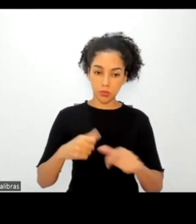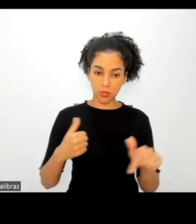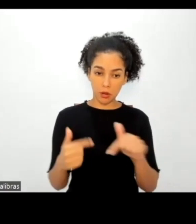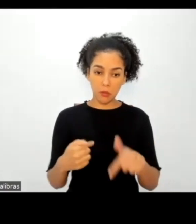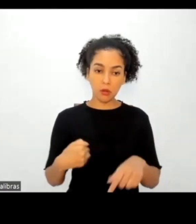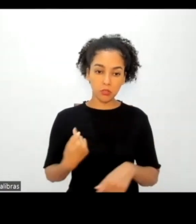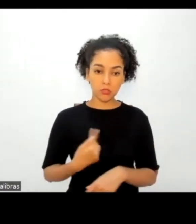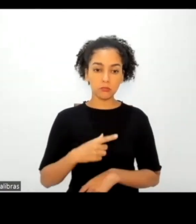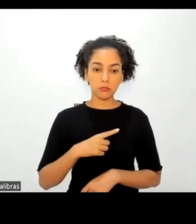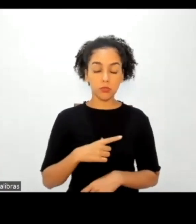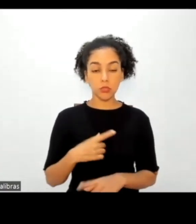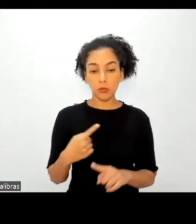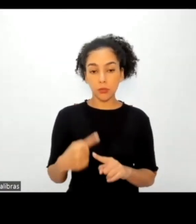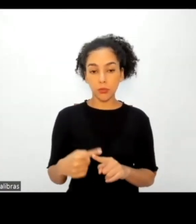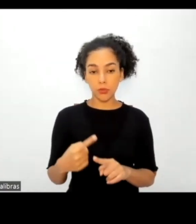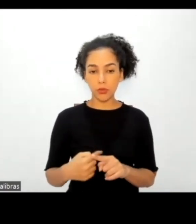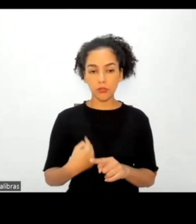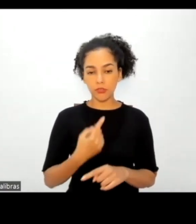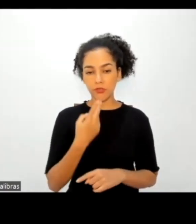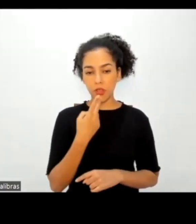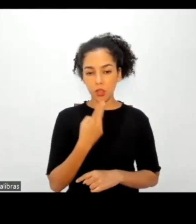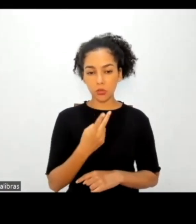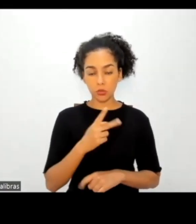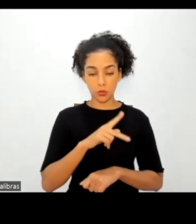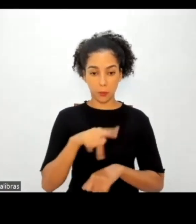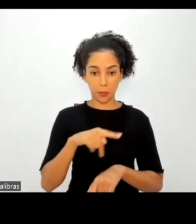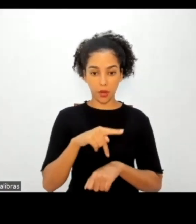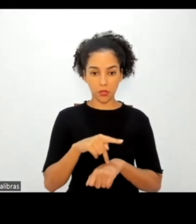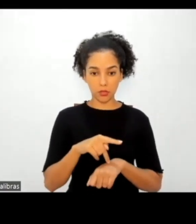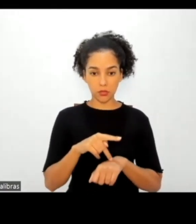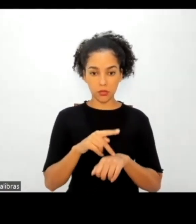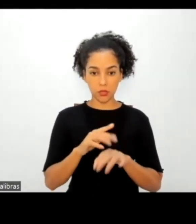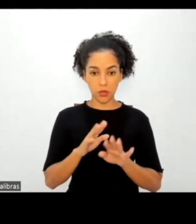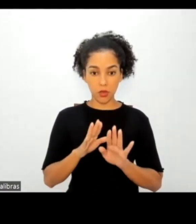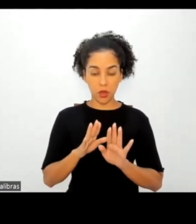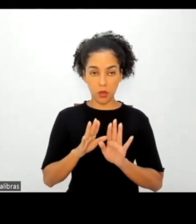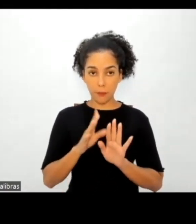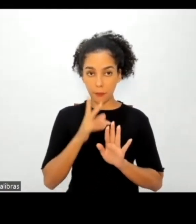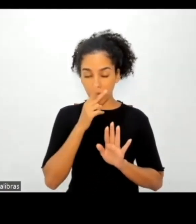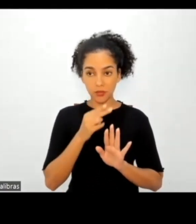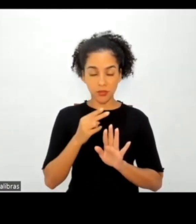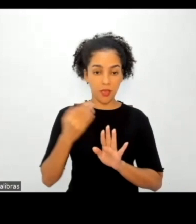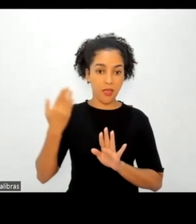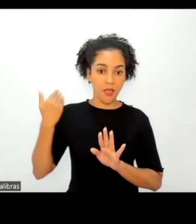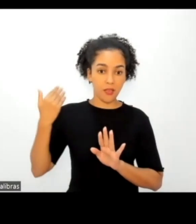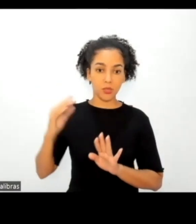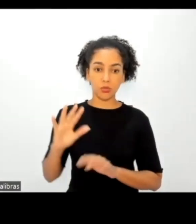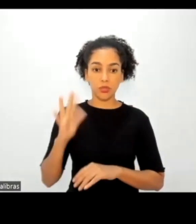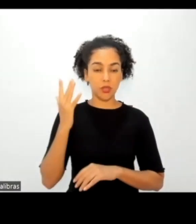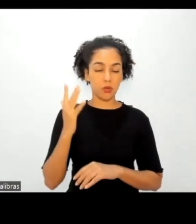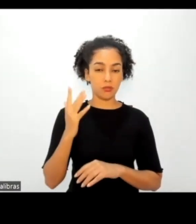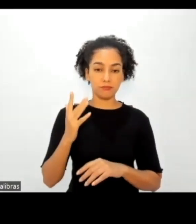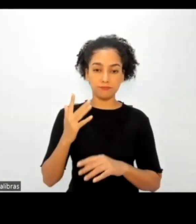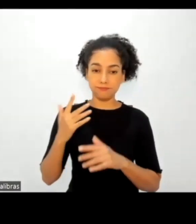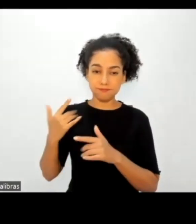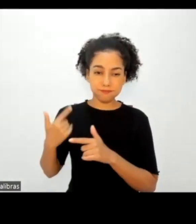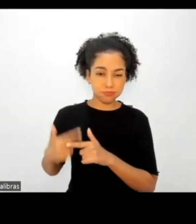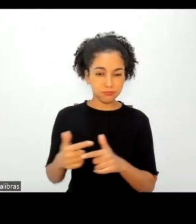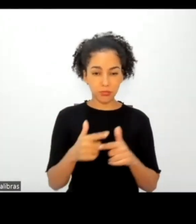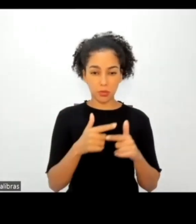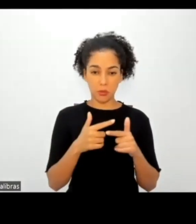até porque a gente está falando de um país pautado na barbárie, né, de um país que se forjou, né, a